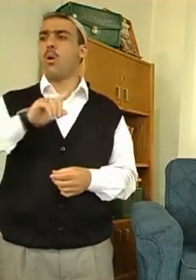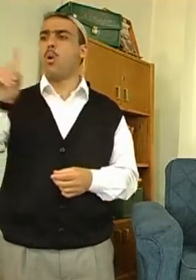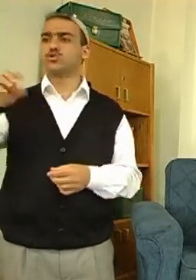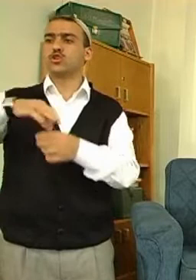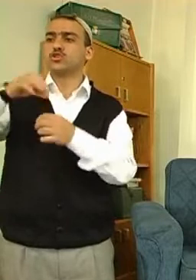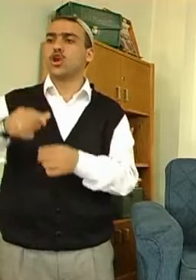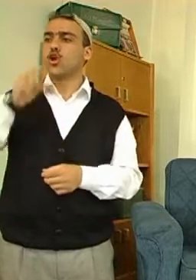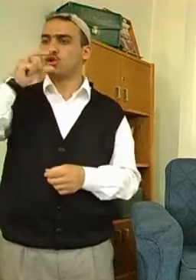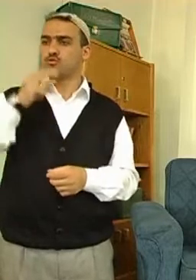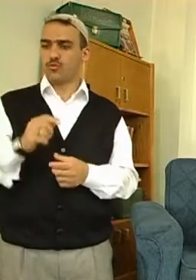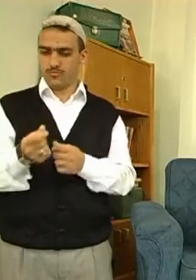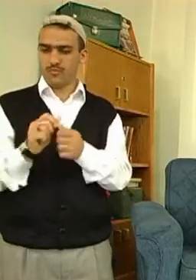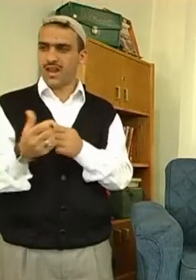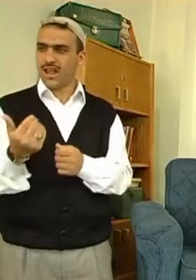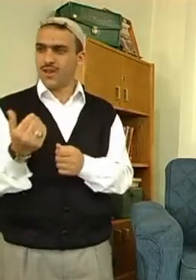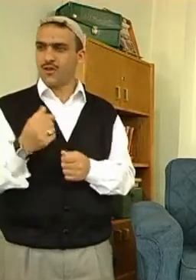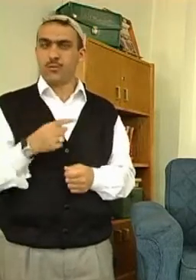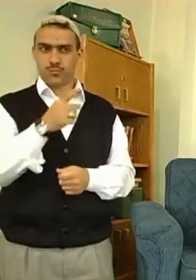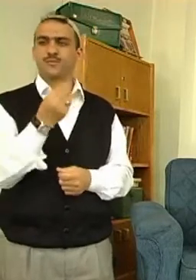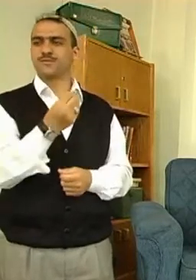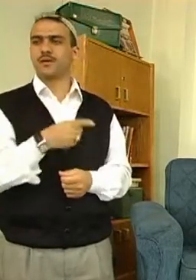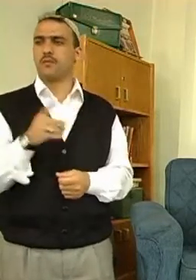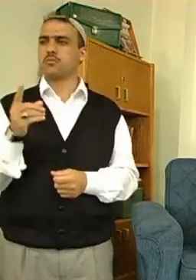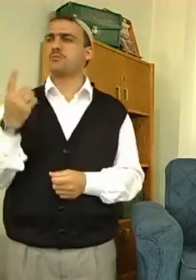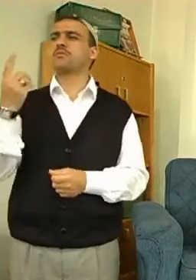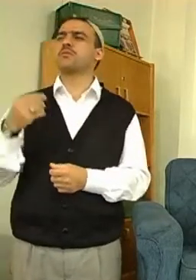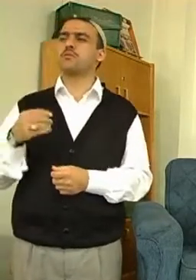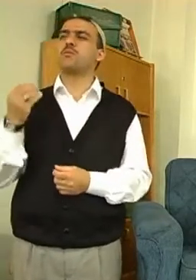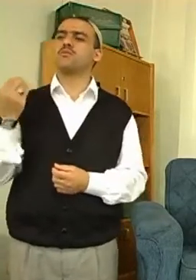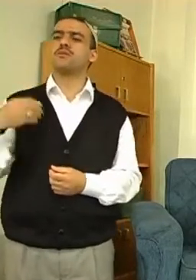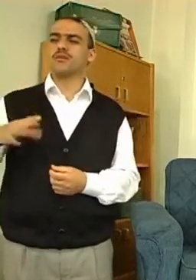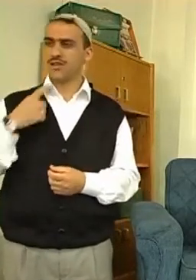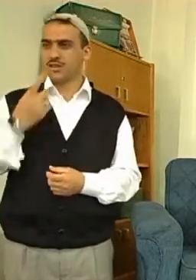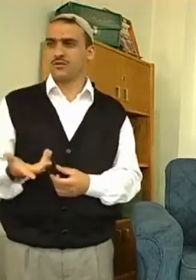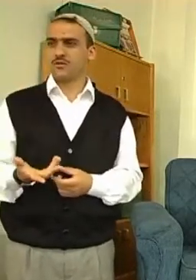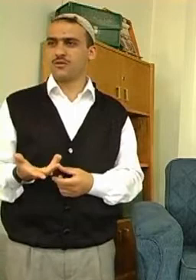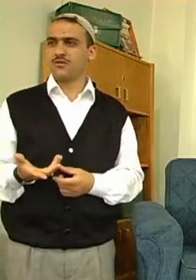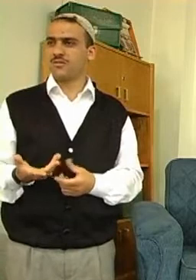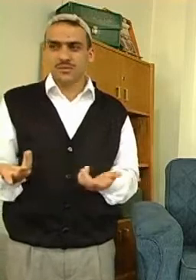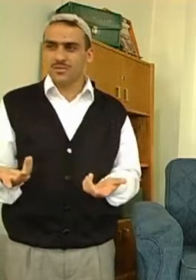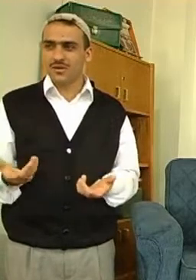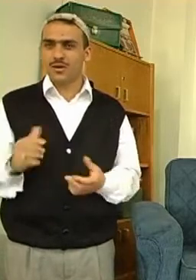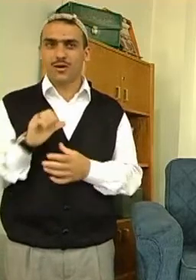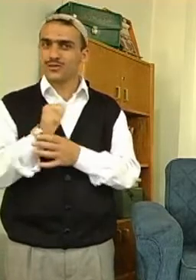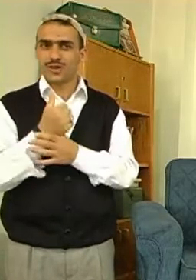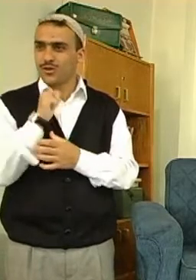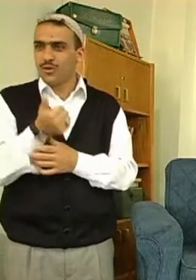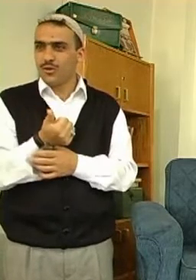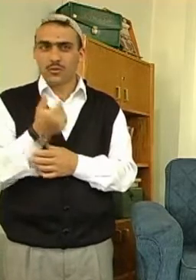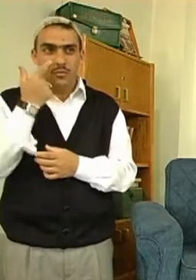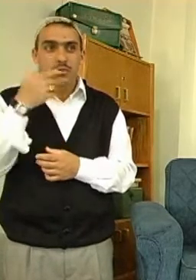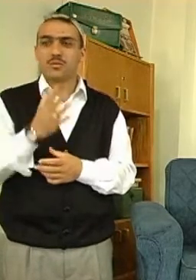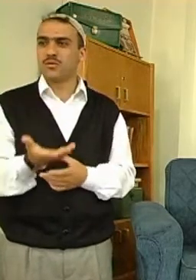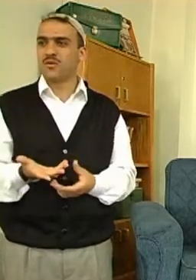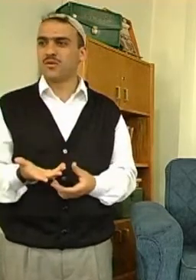Ona kaba demirci çarşısı. Oradaki değerimiz çaya göre. Çaya göre. Yani daha kötüleri misal